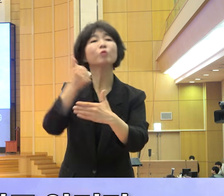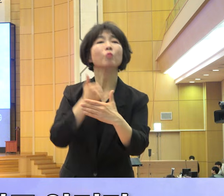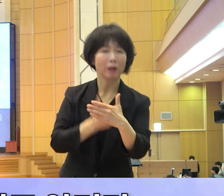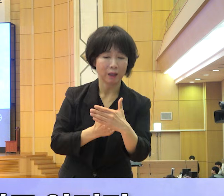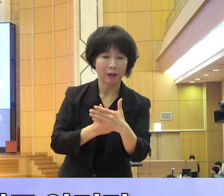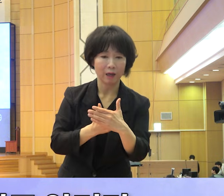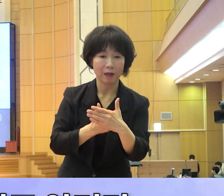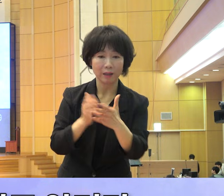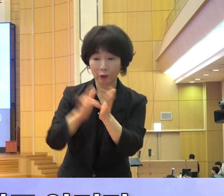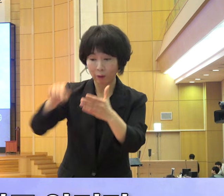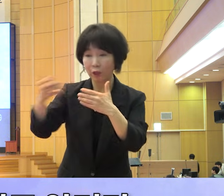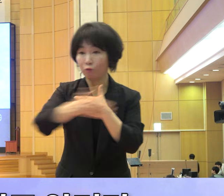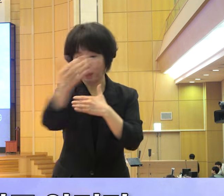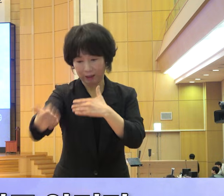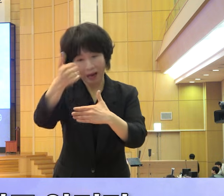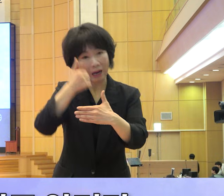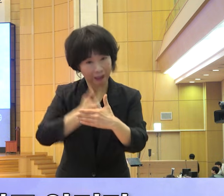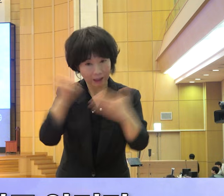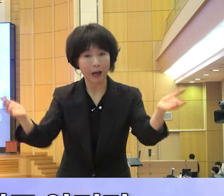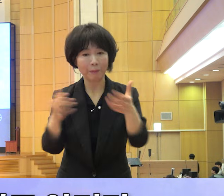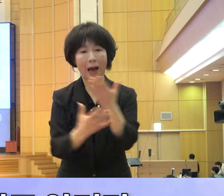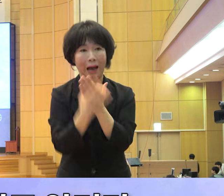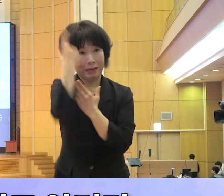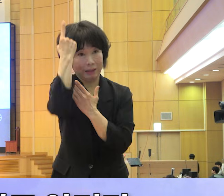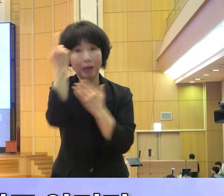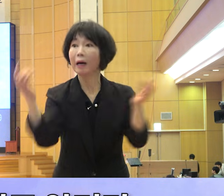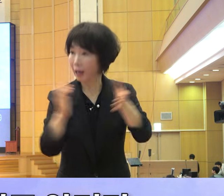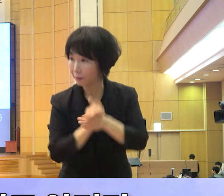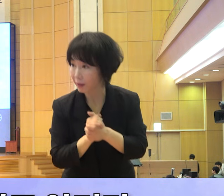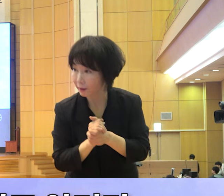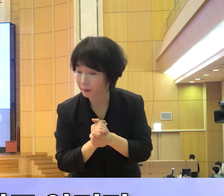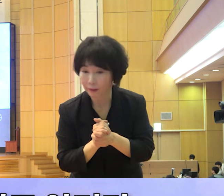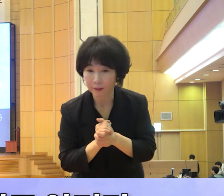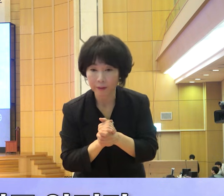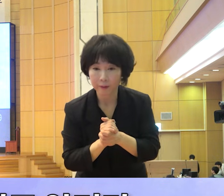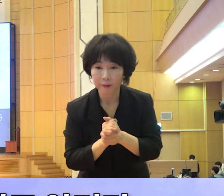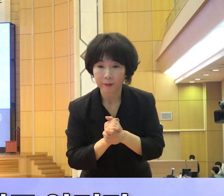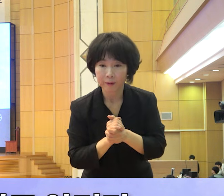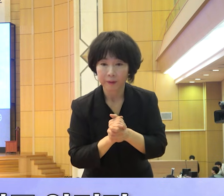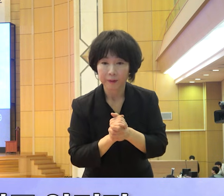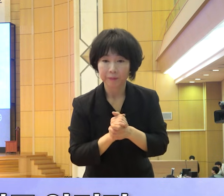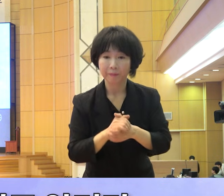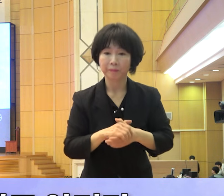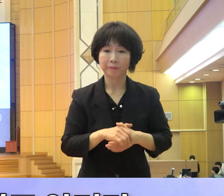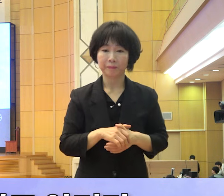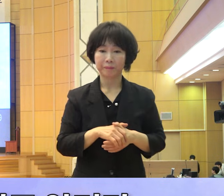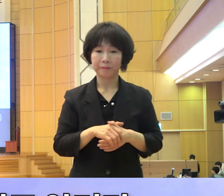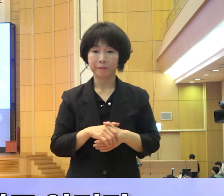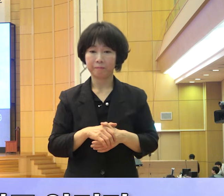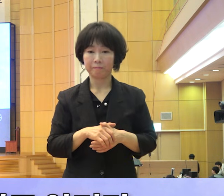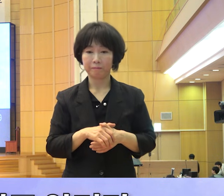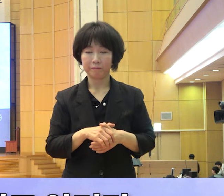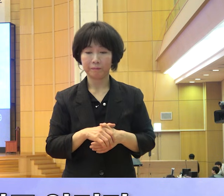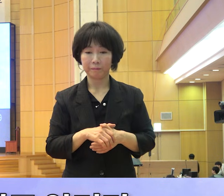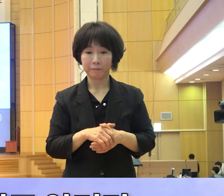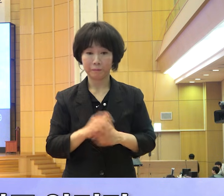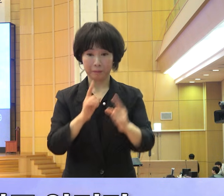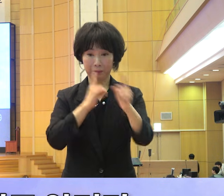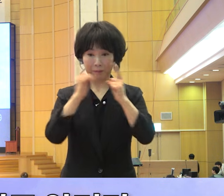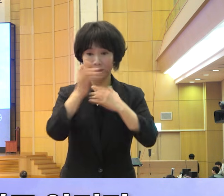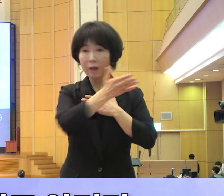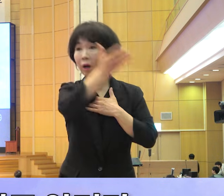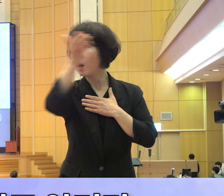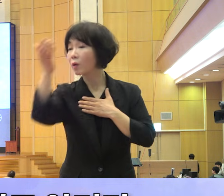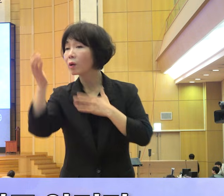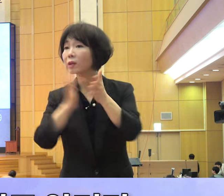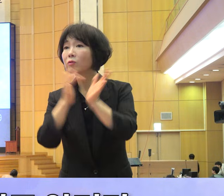안에, 이렇게 이제 돼야 되거든요. 마태복음 16장 15절에 쭉 읽겠습니다. 시간이 다 돼서 다 아는 거니까. 이르시되 너희는